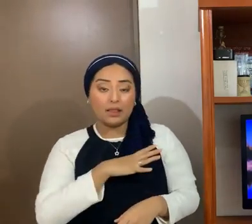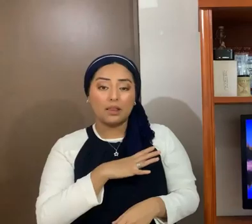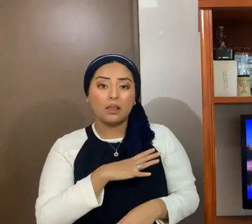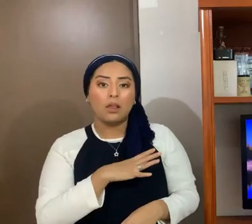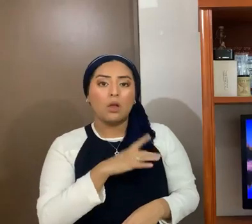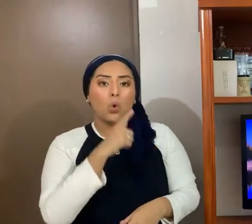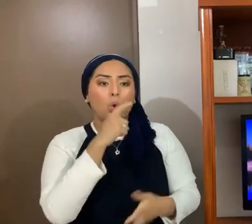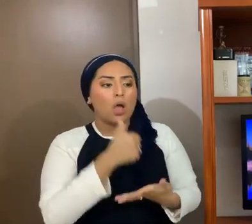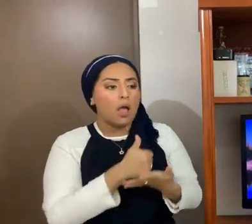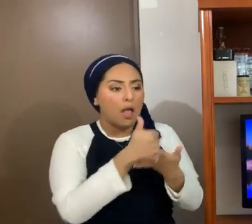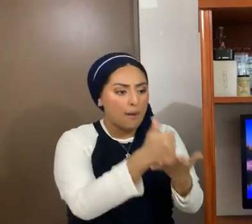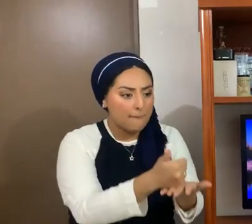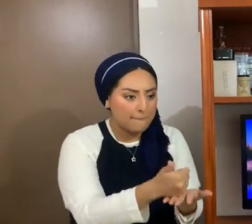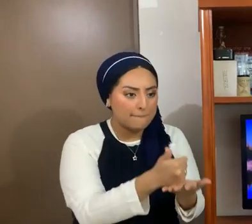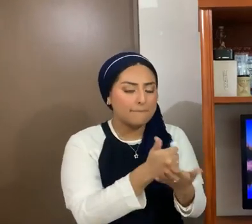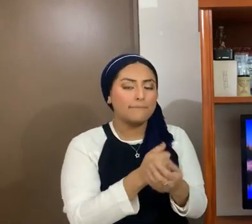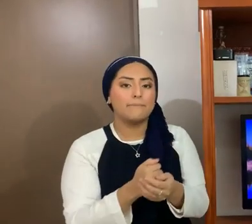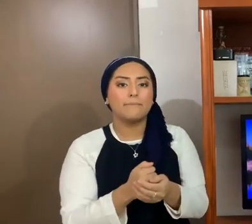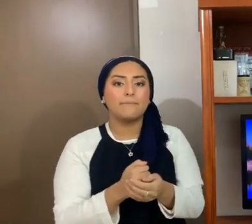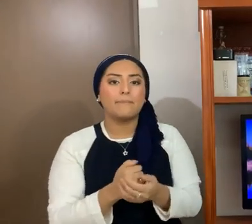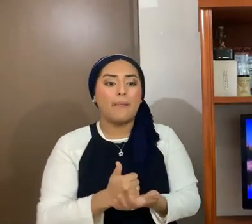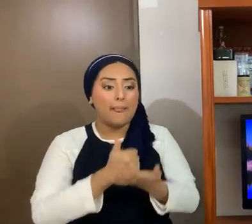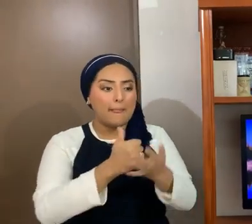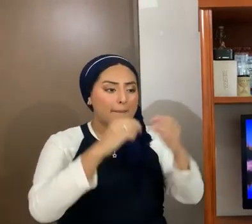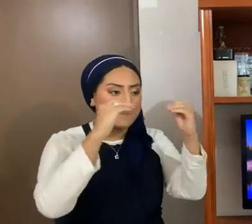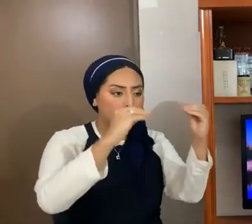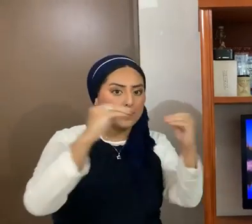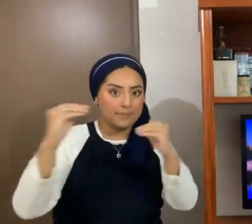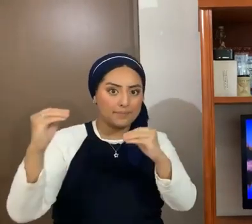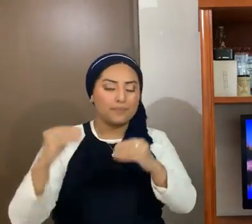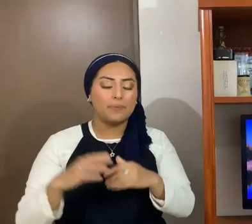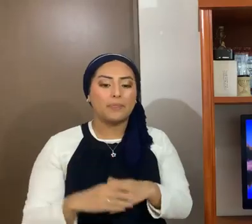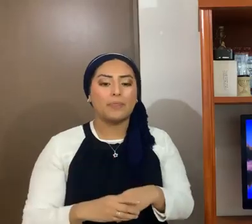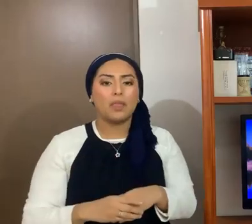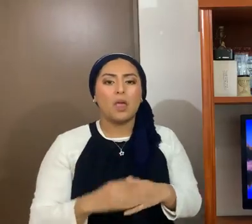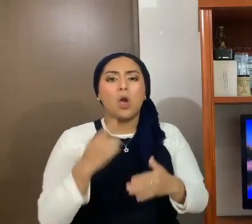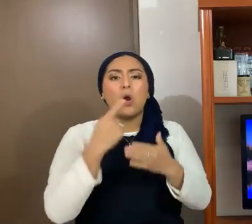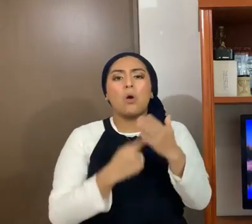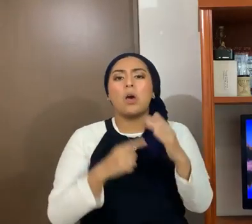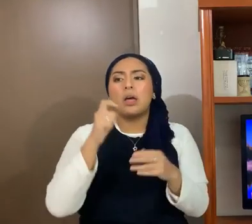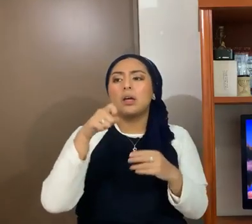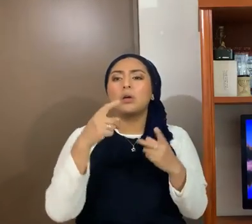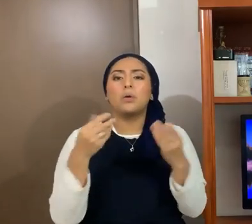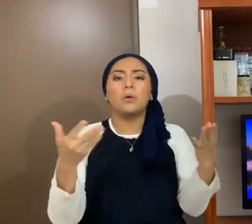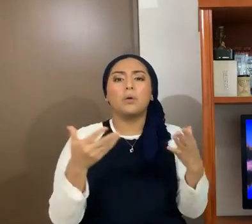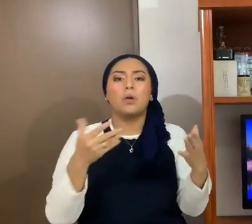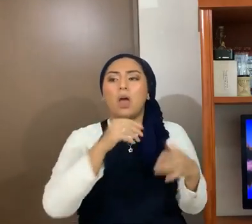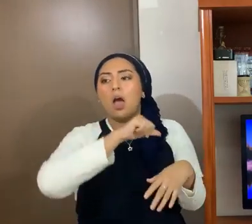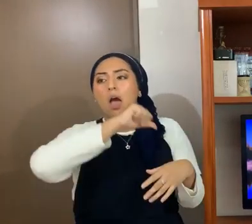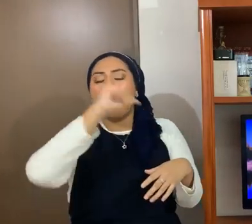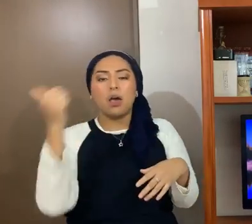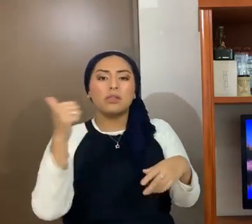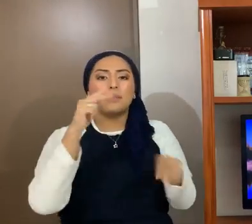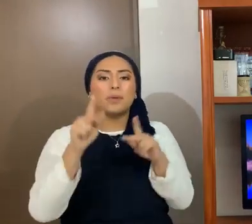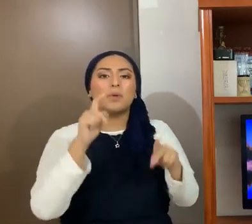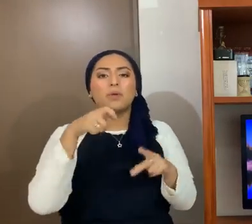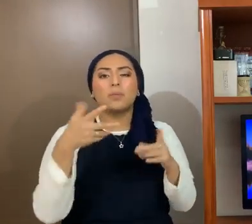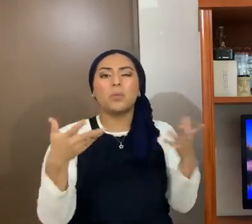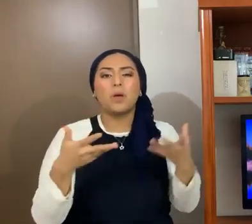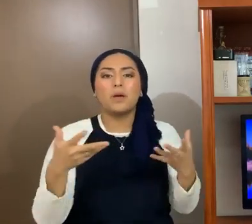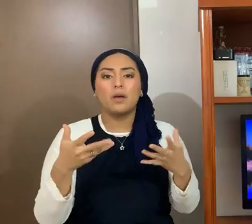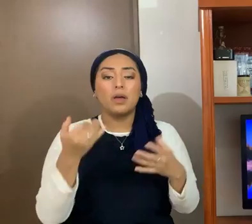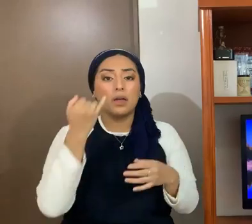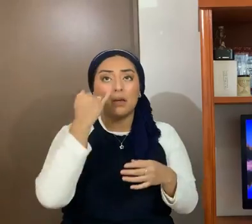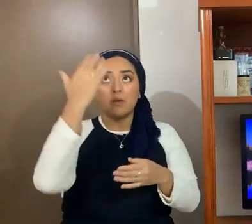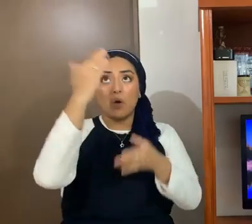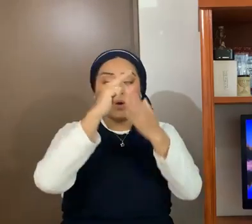los que aconsejan, los que ayudan a ministrar a las almas. ¿Qué debe de hacer el resto del pueblo? Si el